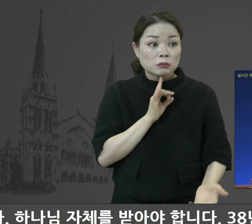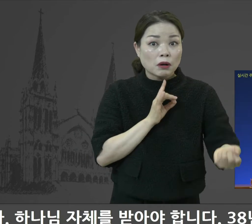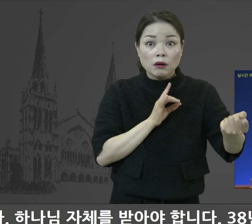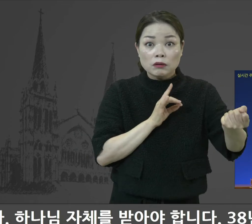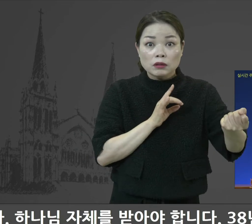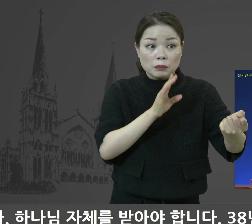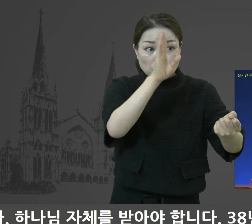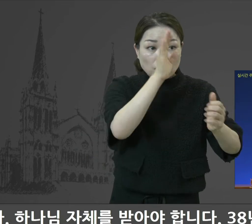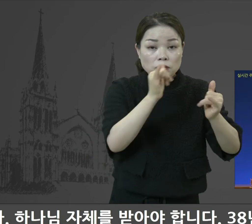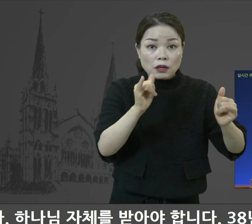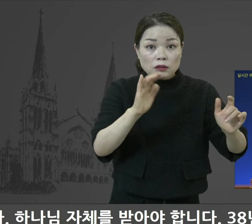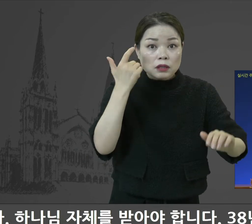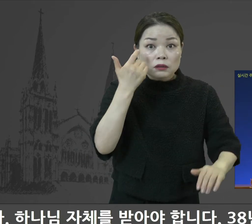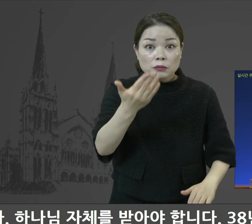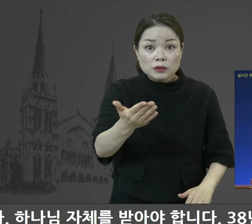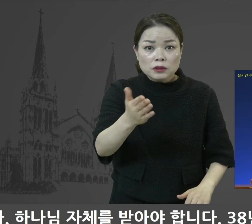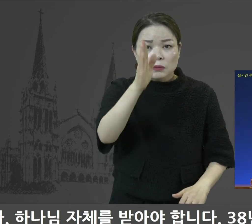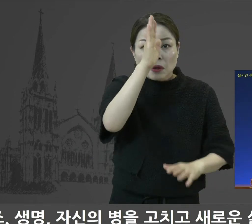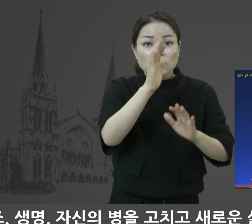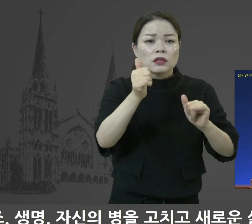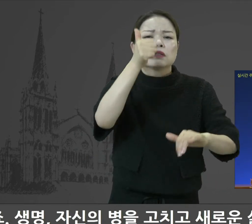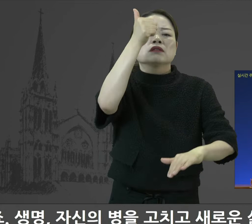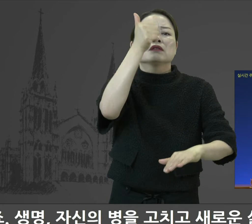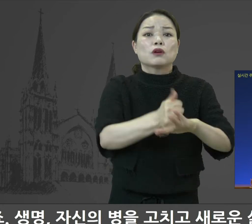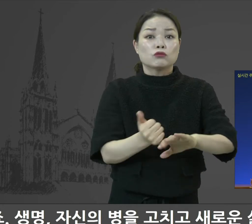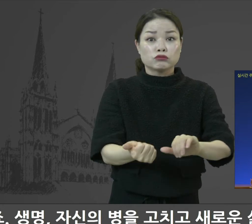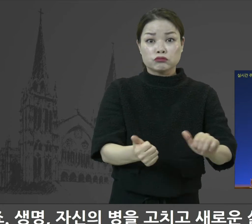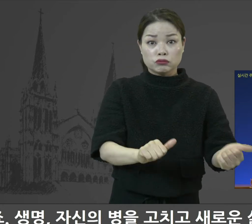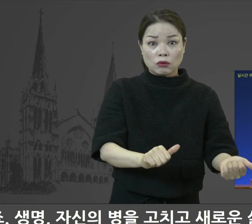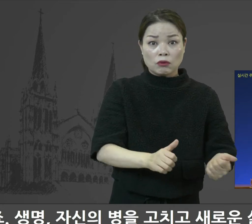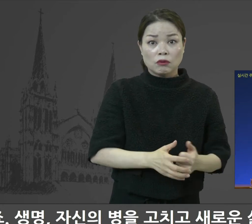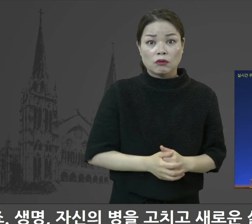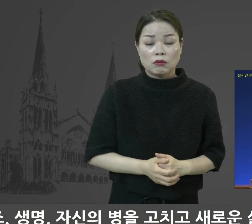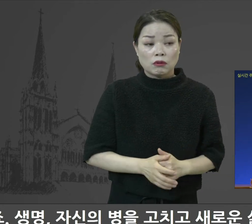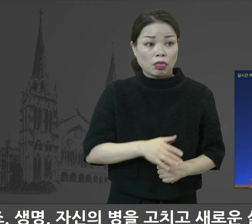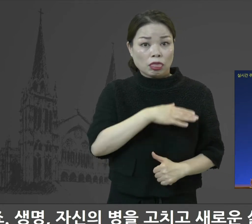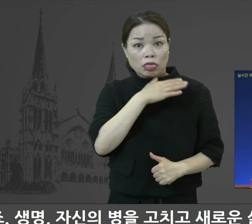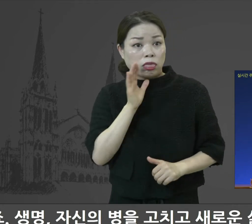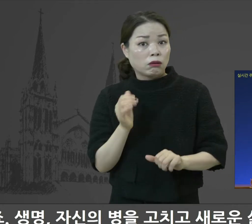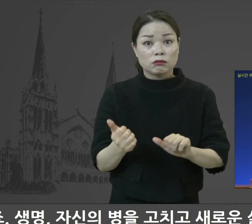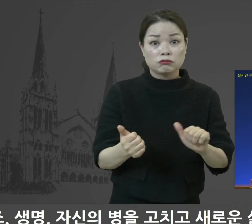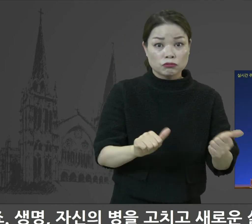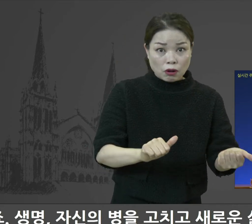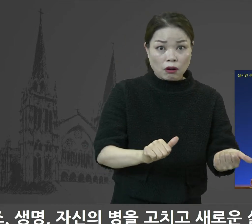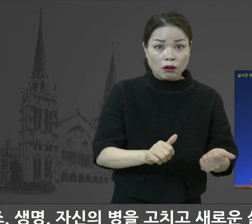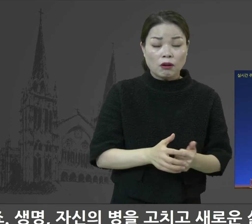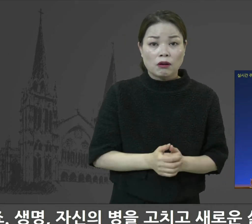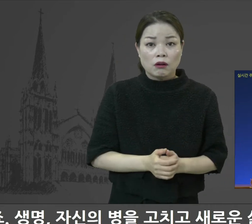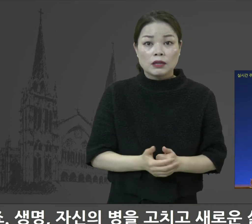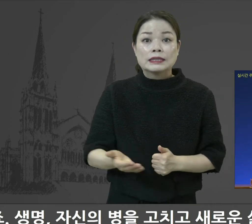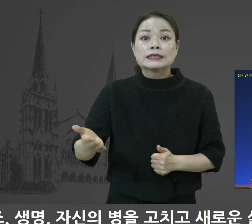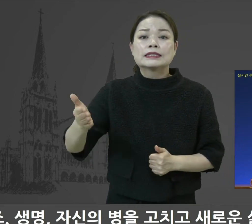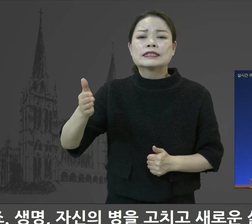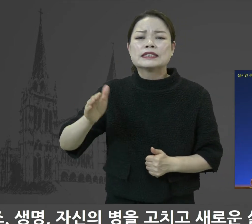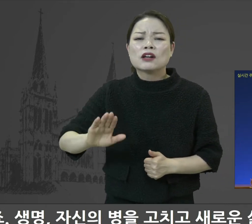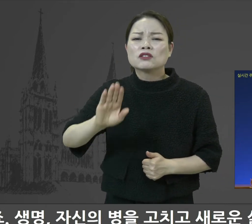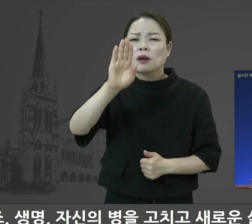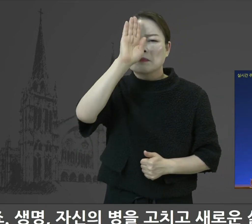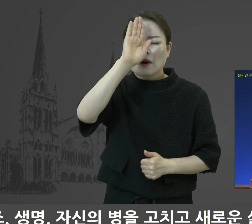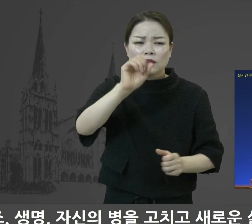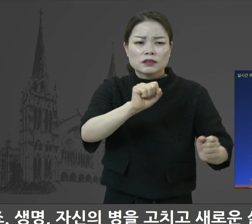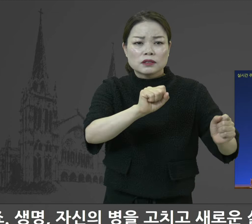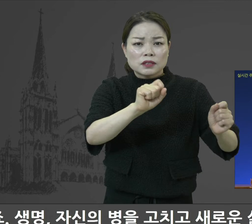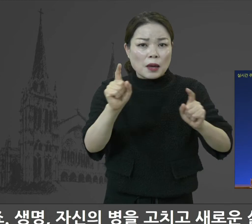가져갖고 그 병자가 된 겁니까? 그 병자는 결국 죽습니다. 늙어서 죽어요. 그런데 병을 낫는